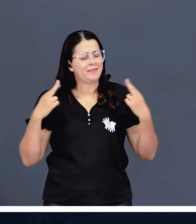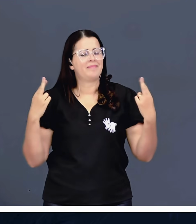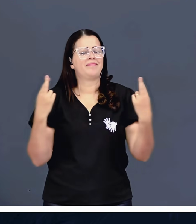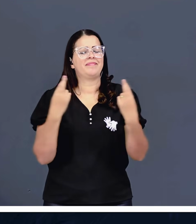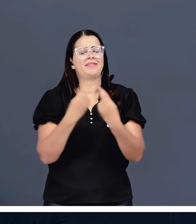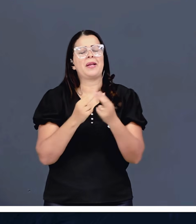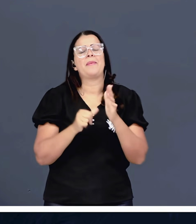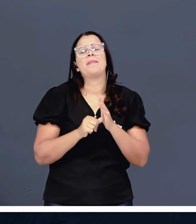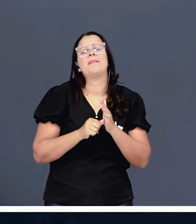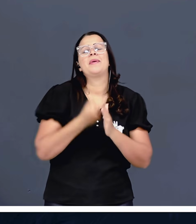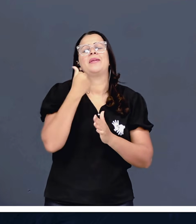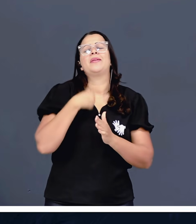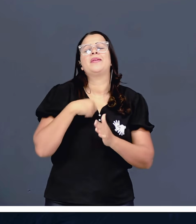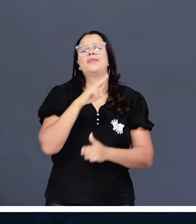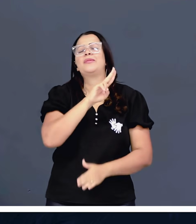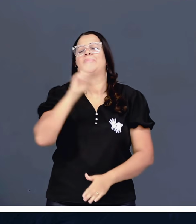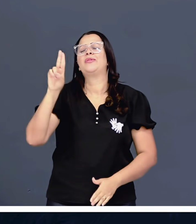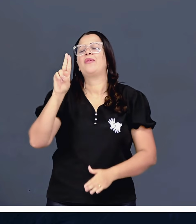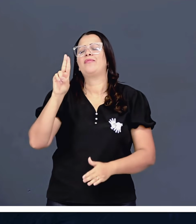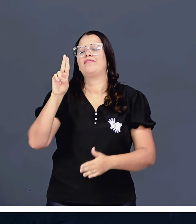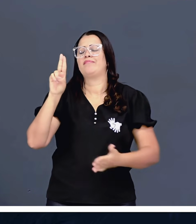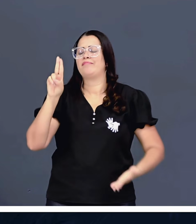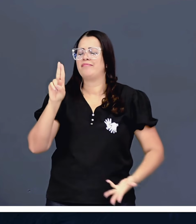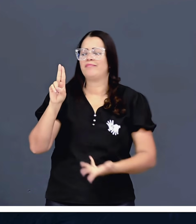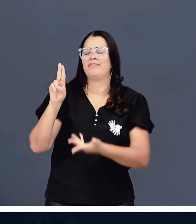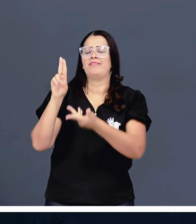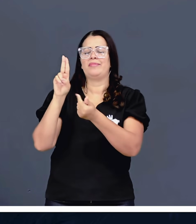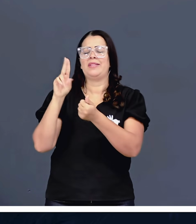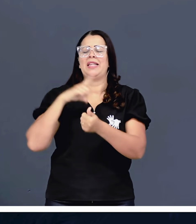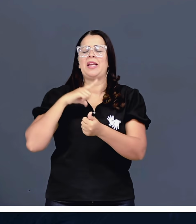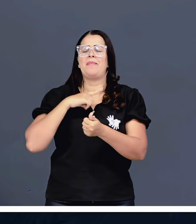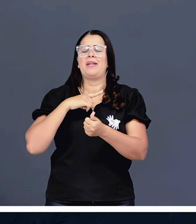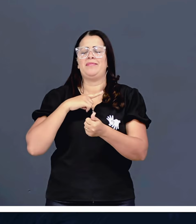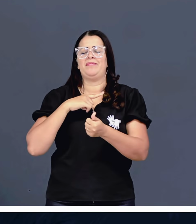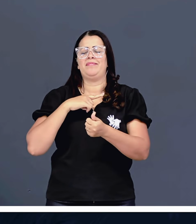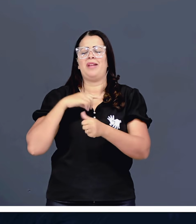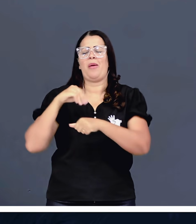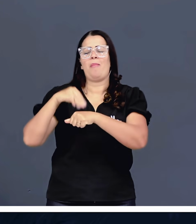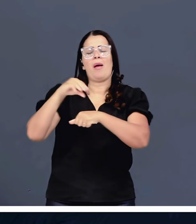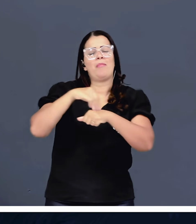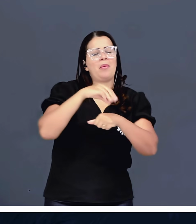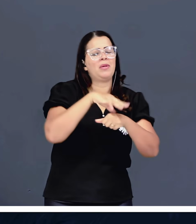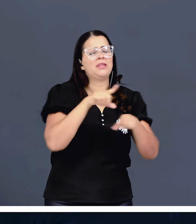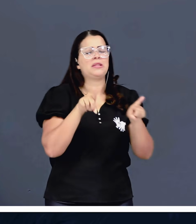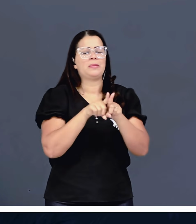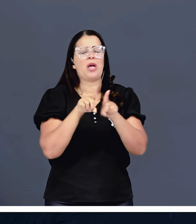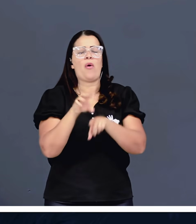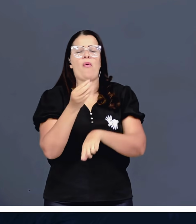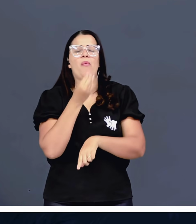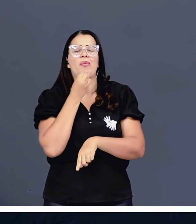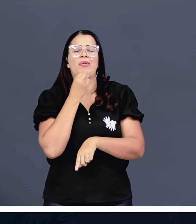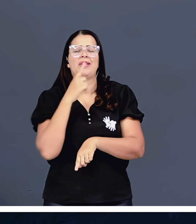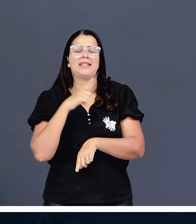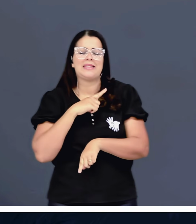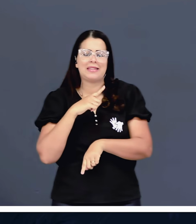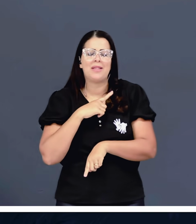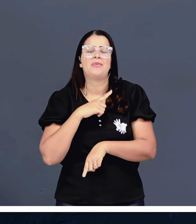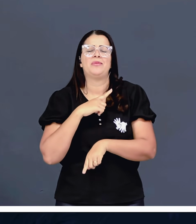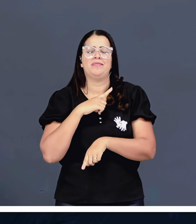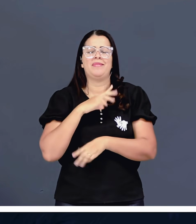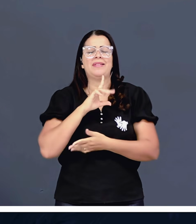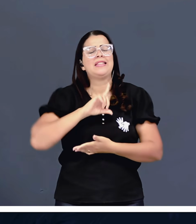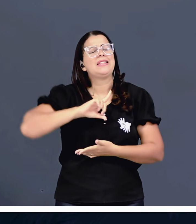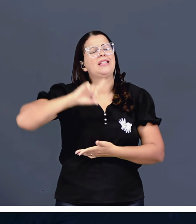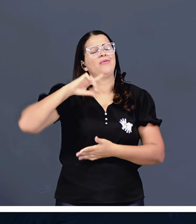em primeiro lugar adorando o teu nome, também, meu Deus, compartilhando entre os irmãos a oportunidade que temos, meu Deus,